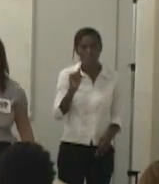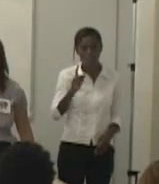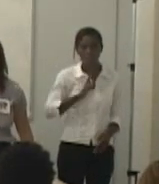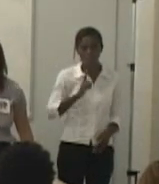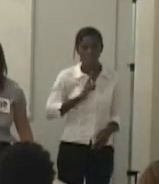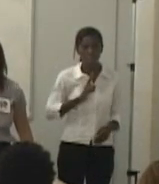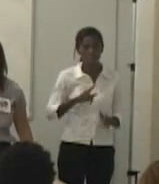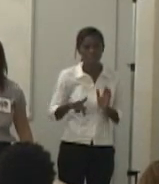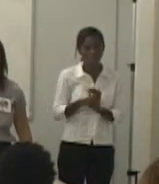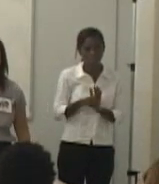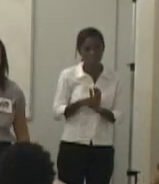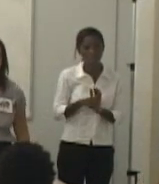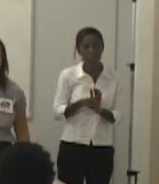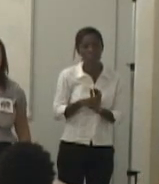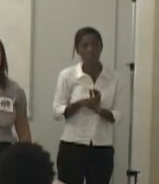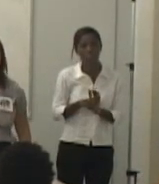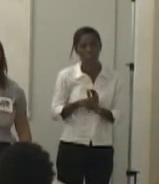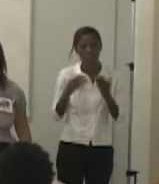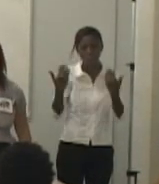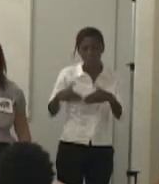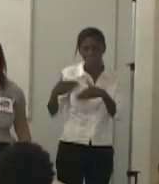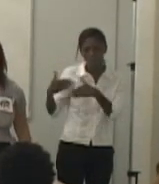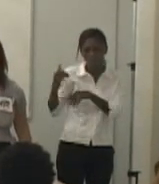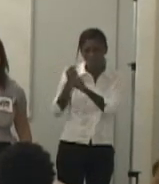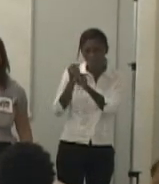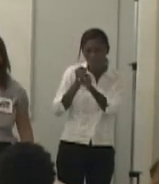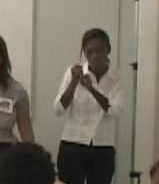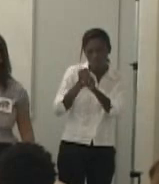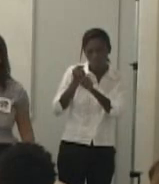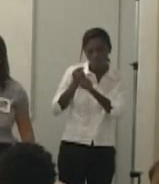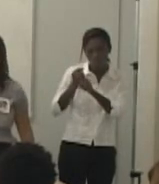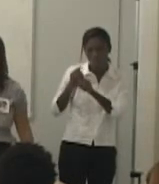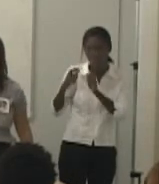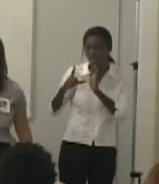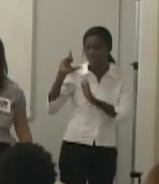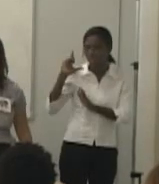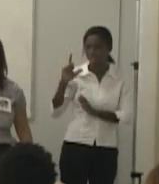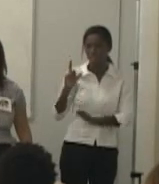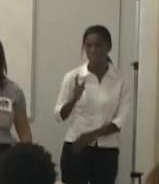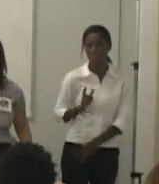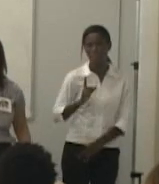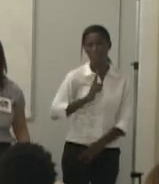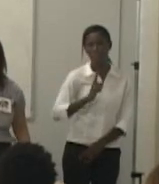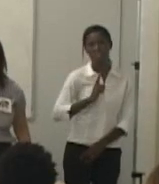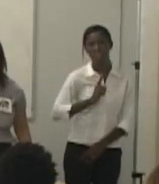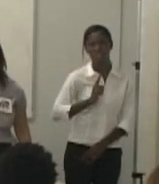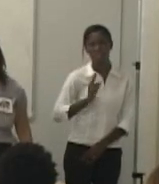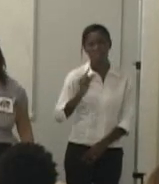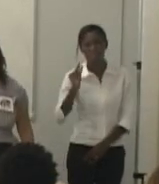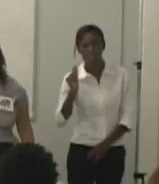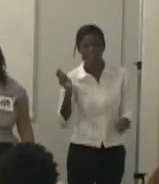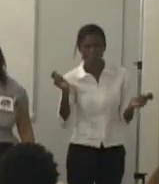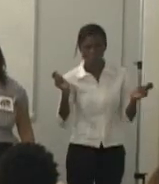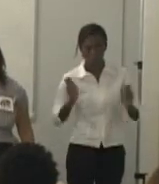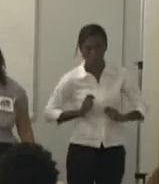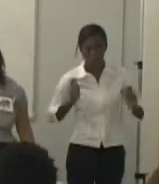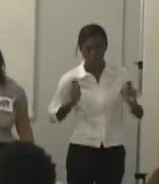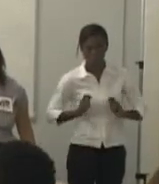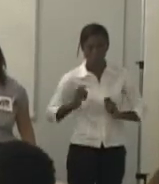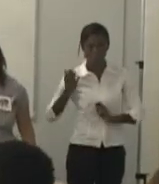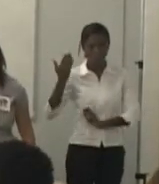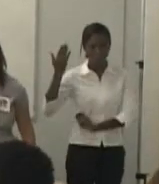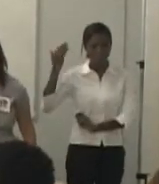anterior porque já havia eh muito pouca eh possibilidade naquela